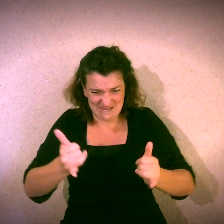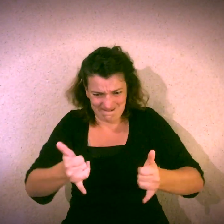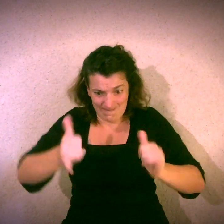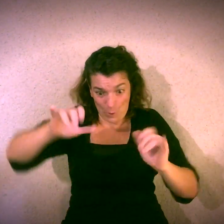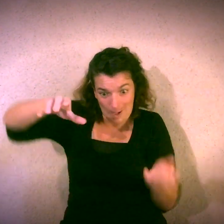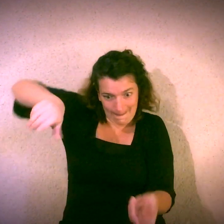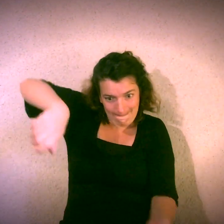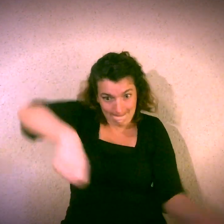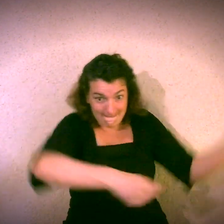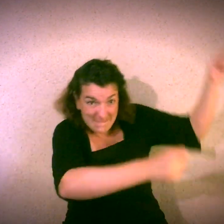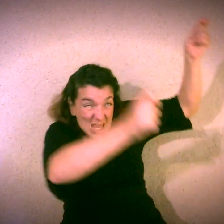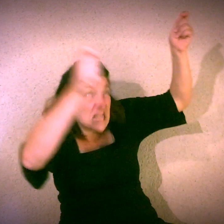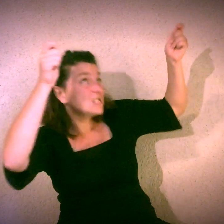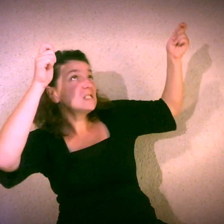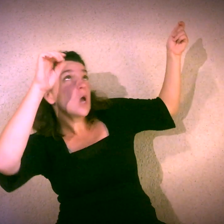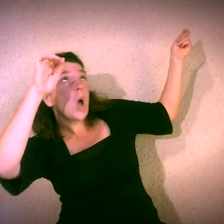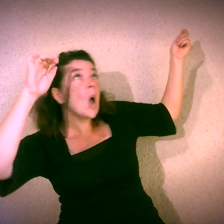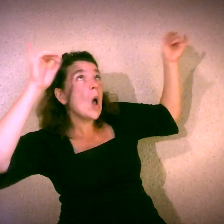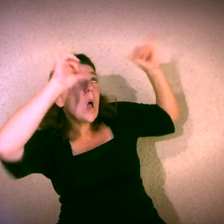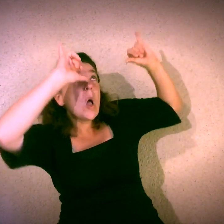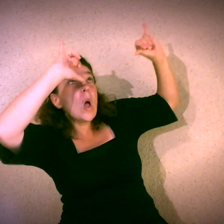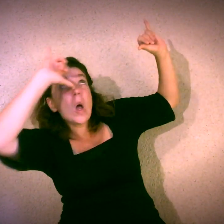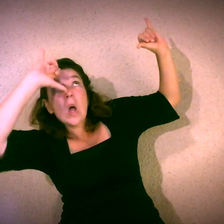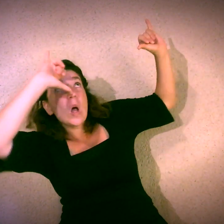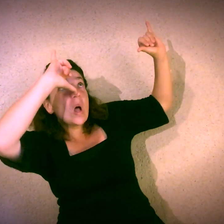exécuter des numéros formidables. Tout comme ça.